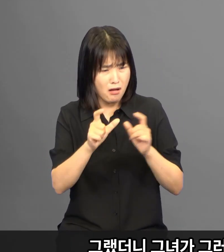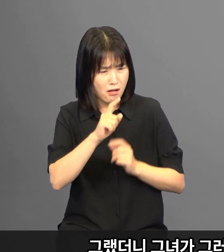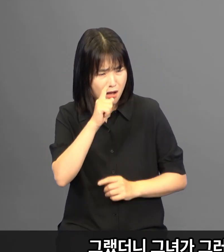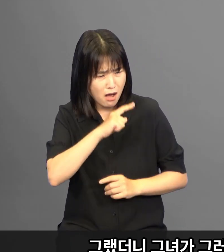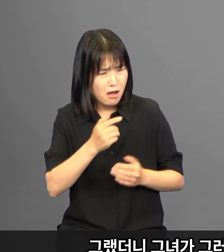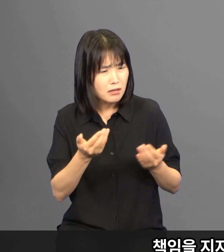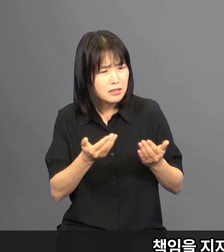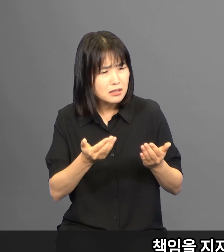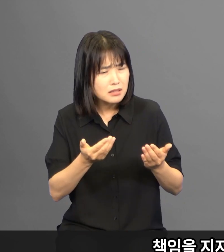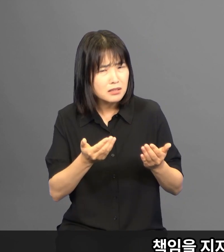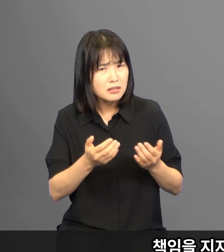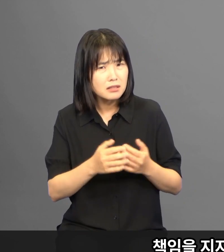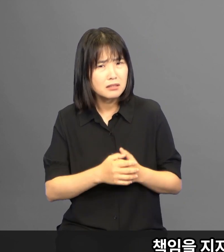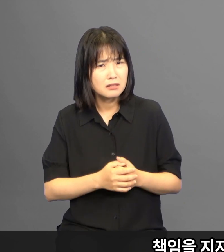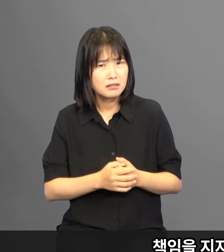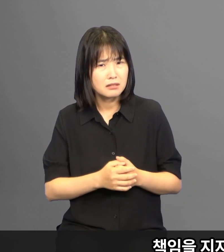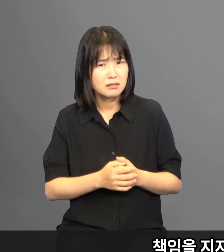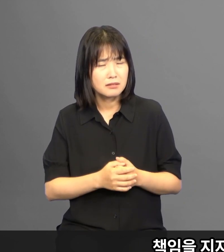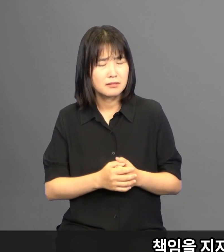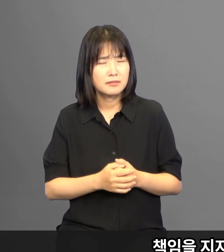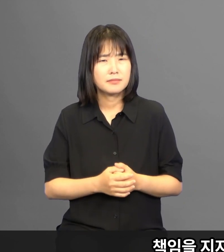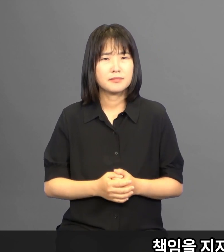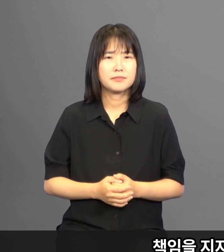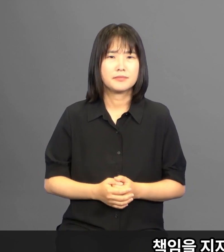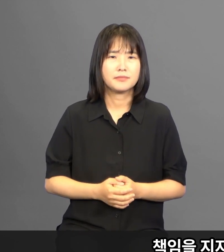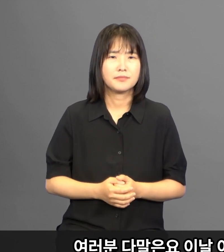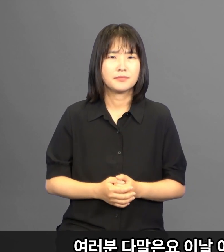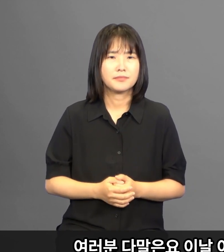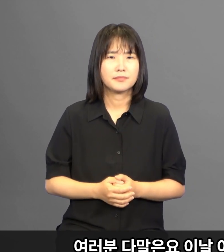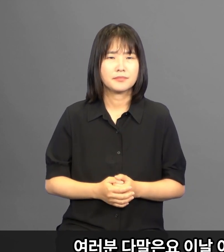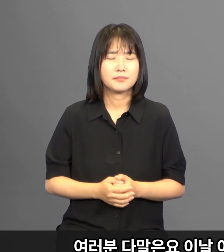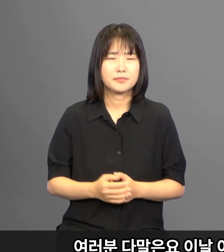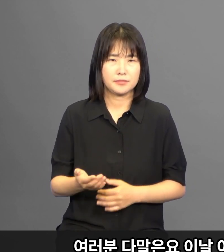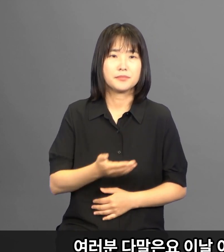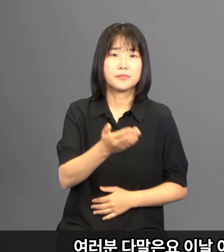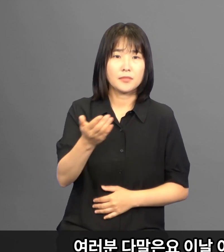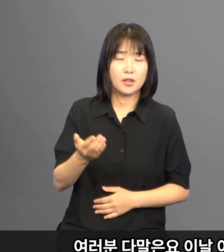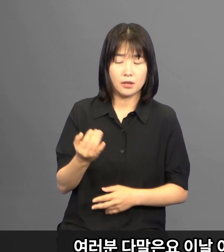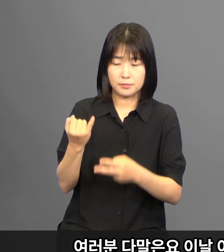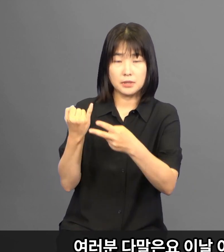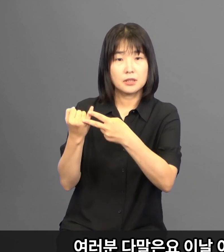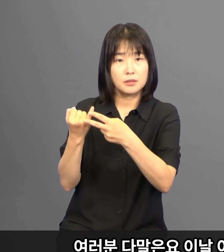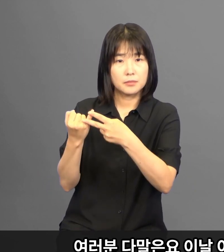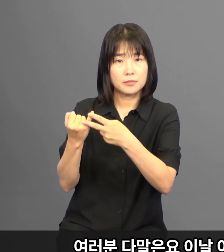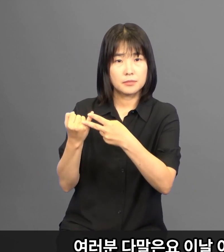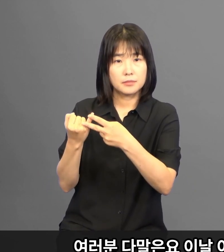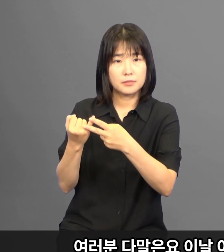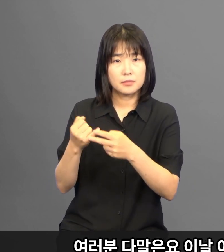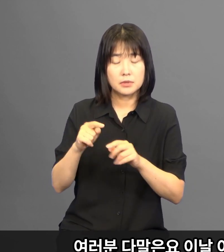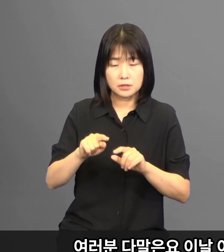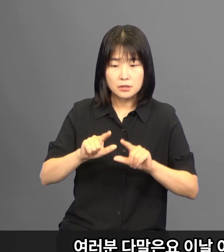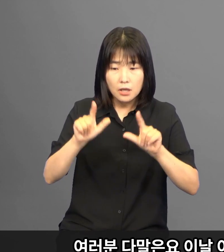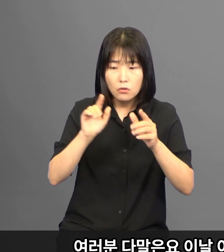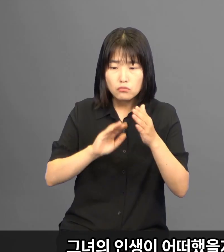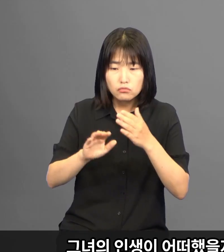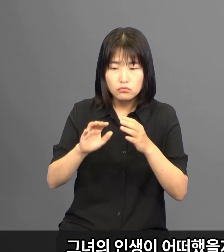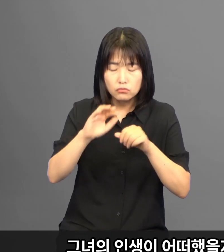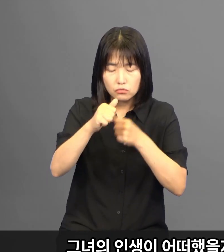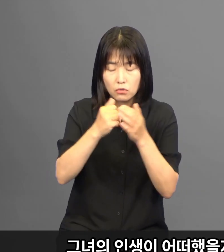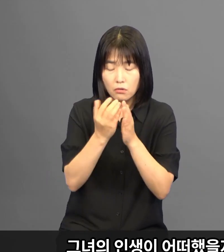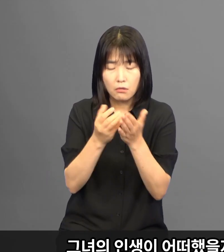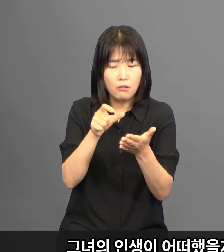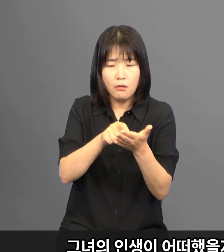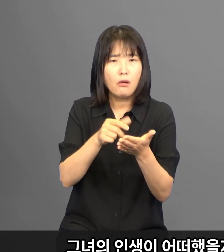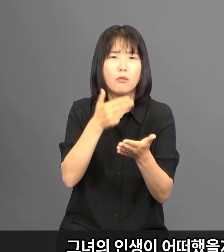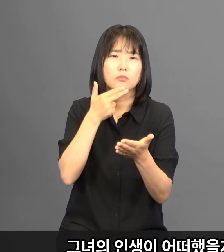일입니다. 책임을 지지 않겠다는 거예요. 여러분, 다말은요, 이날 이후로 성경이 등장하지 않아요. 그녀의